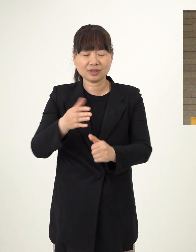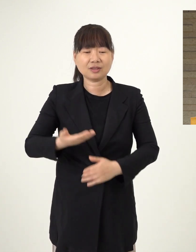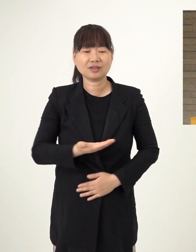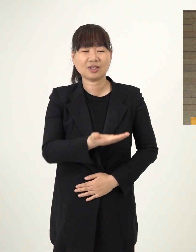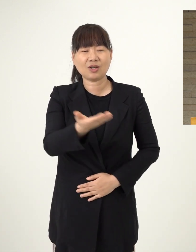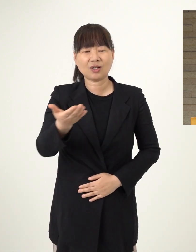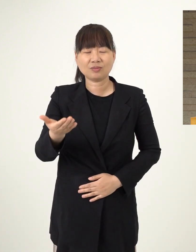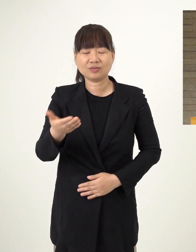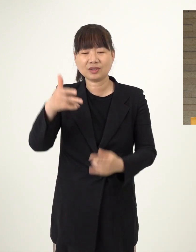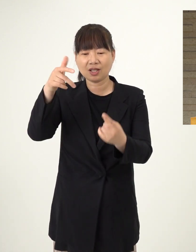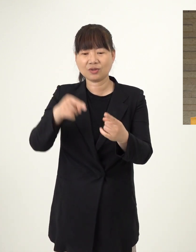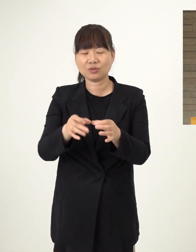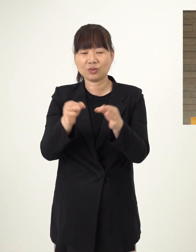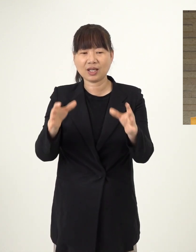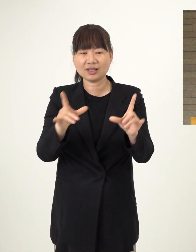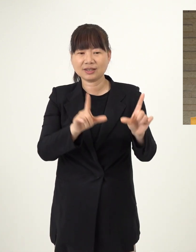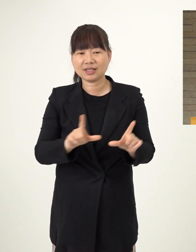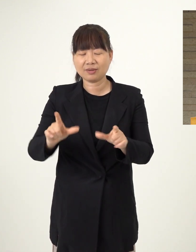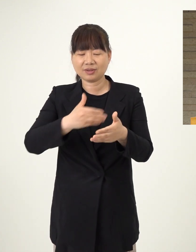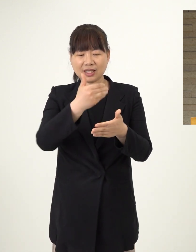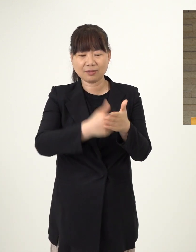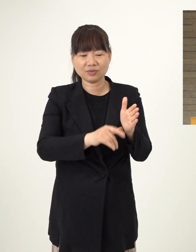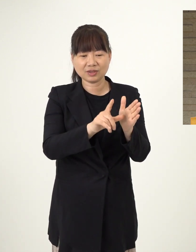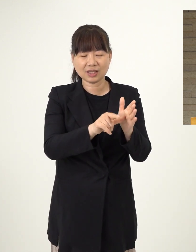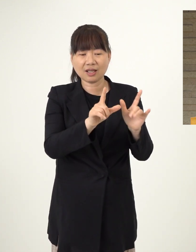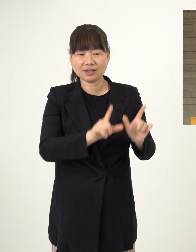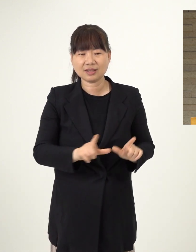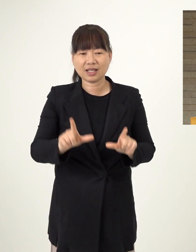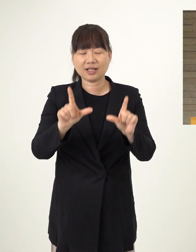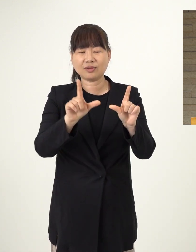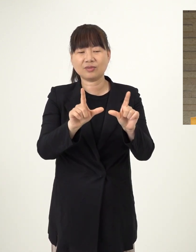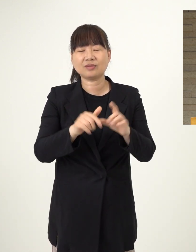여러분들의 한 주간의 삶이 남은 시간의 삶들이